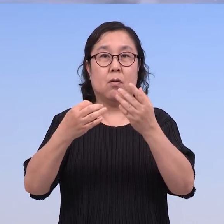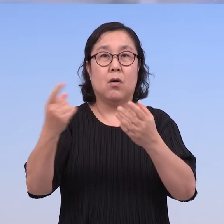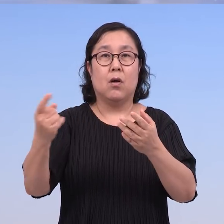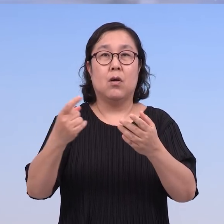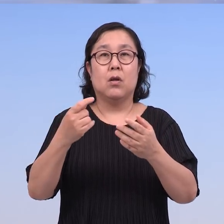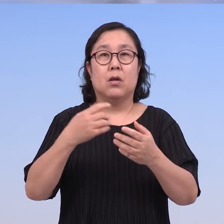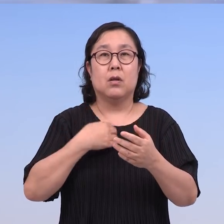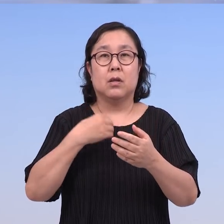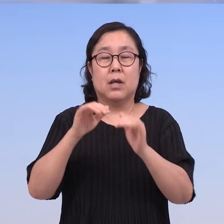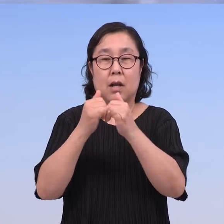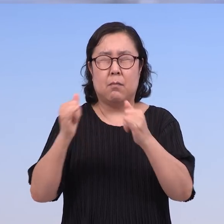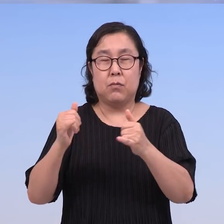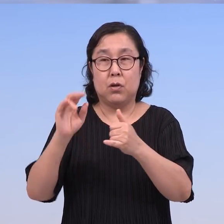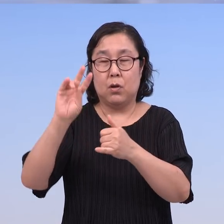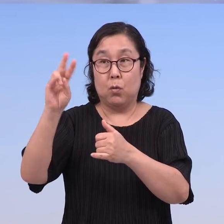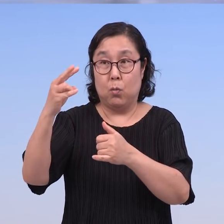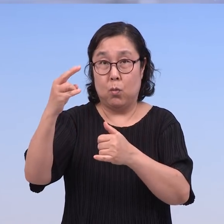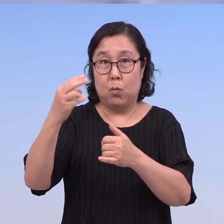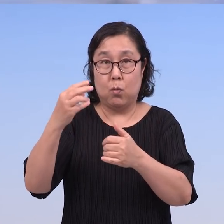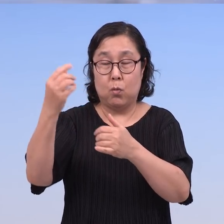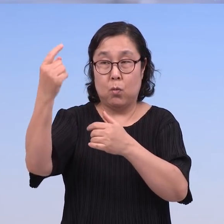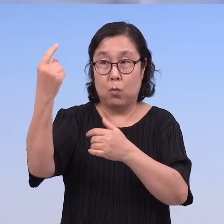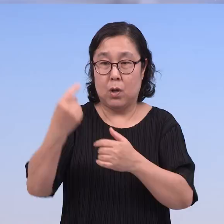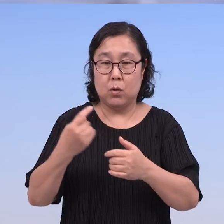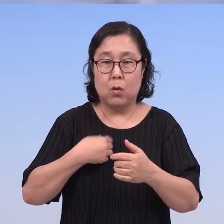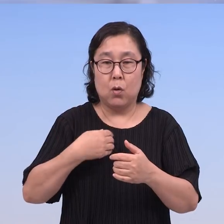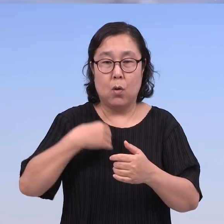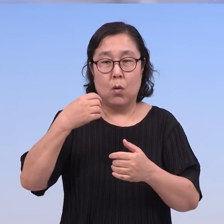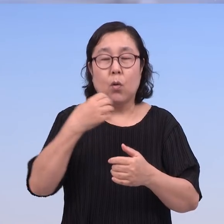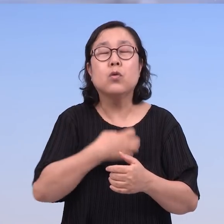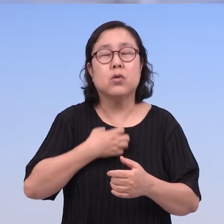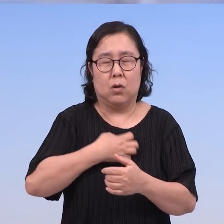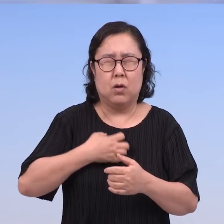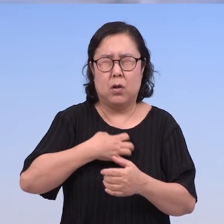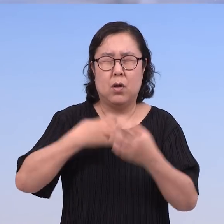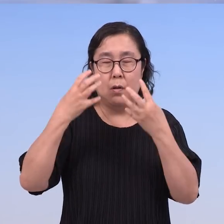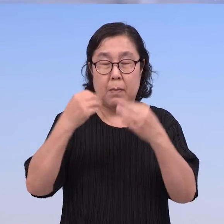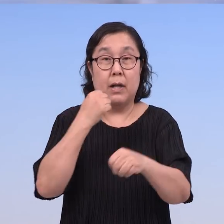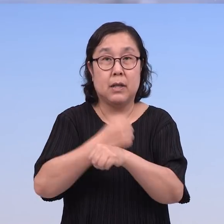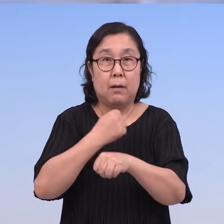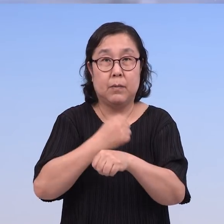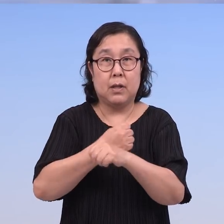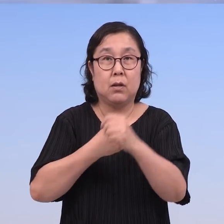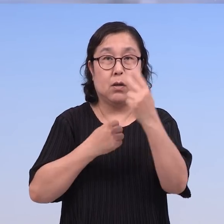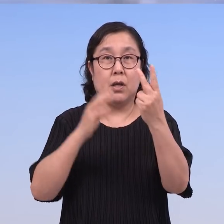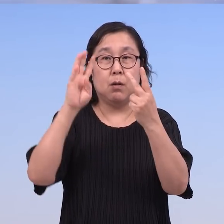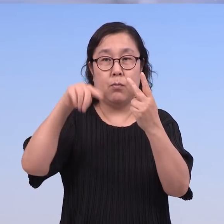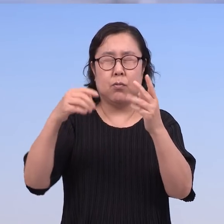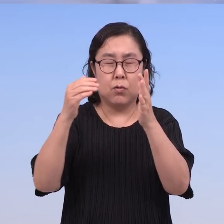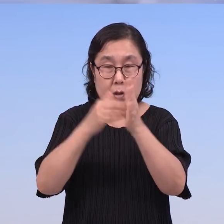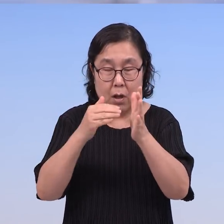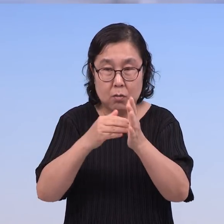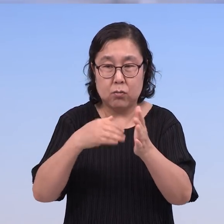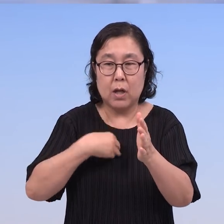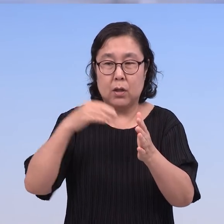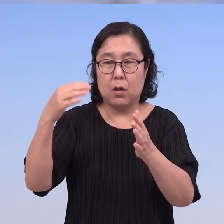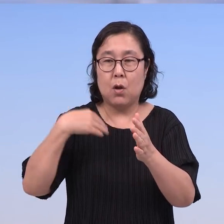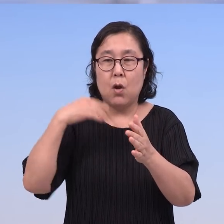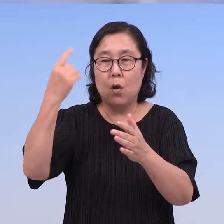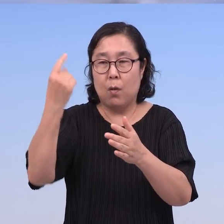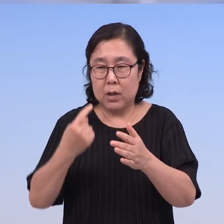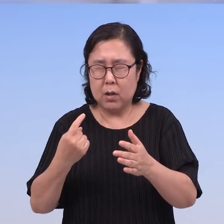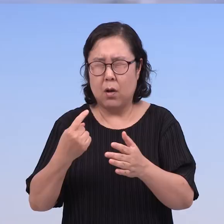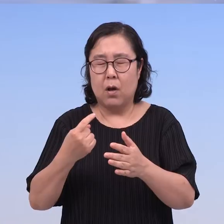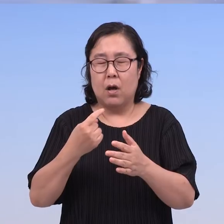소리 지르고 났더니 바로 막 뛰어와가지고 목사님 왜 이렇게 오늘 소리를 지르세요? 2부 끝나고도 또 누가 또 그러시면 안 된다